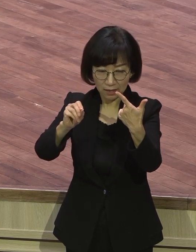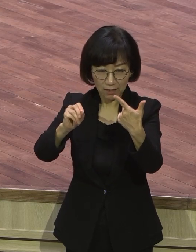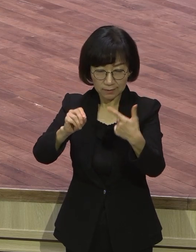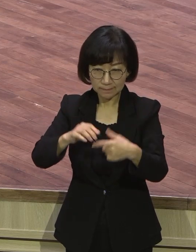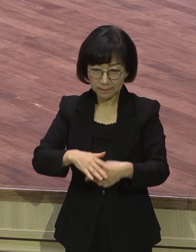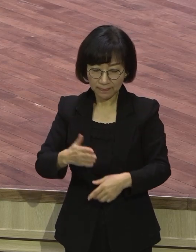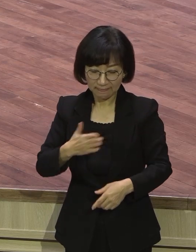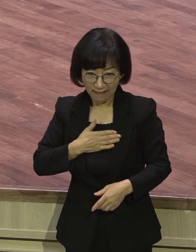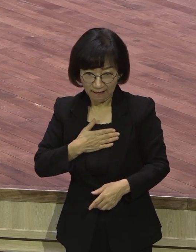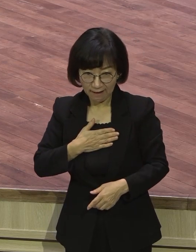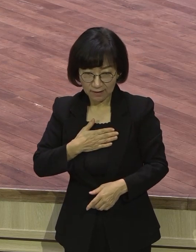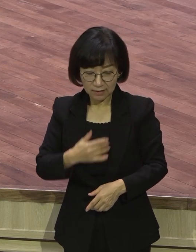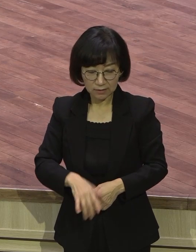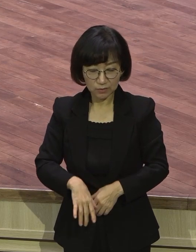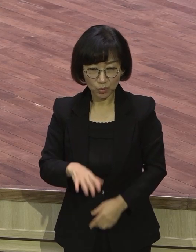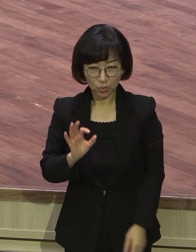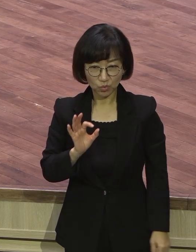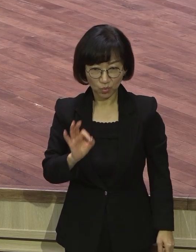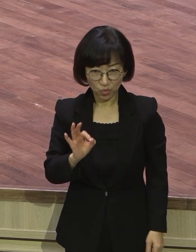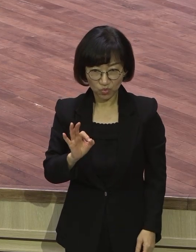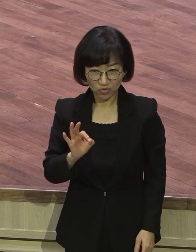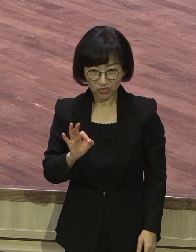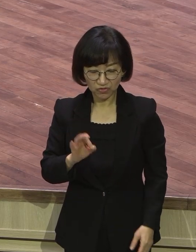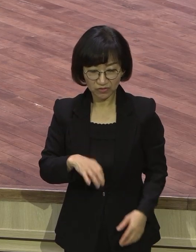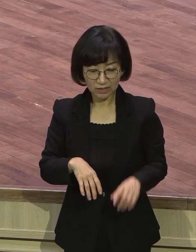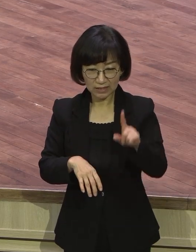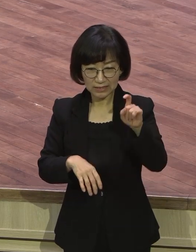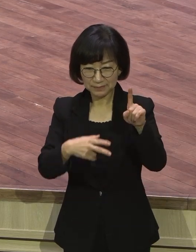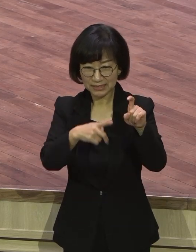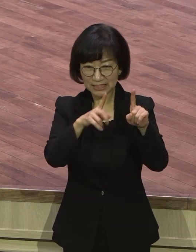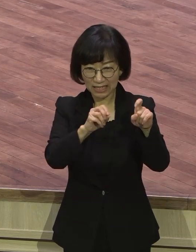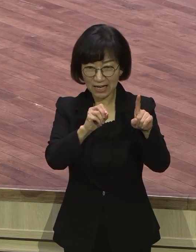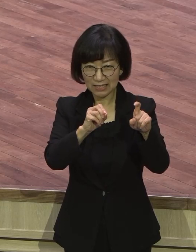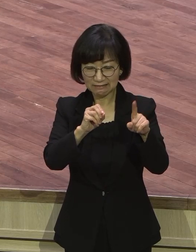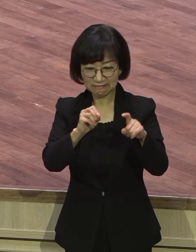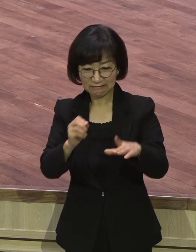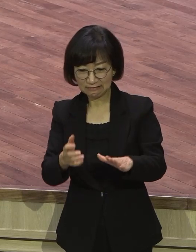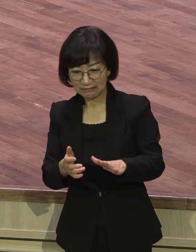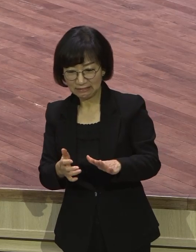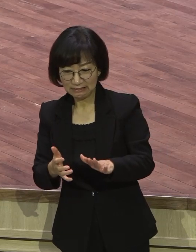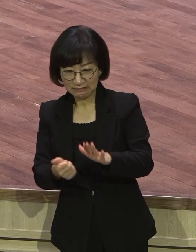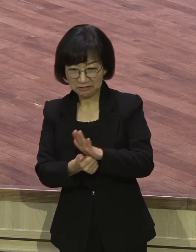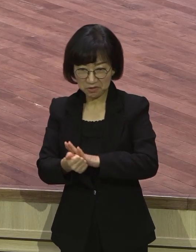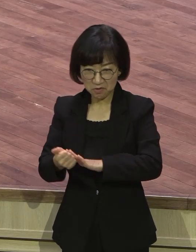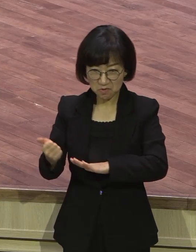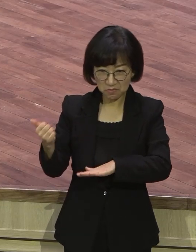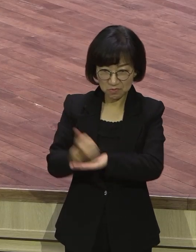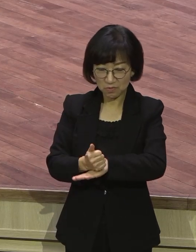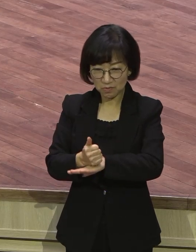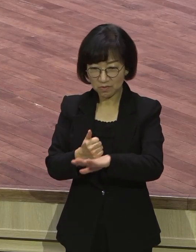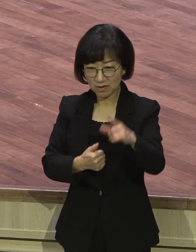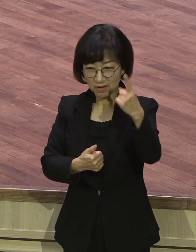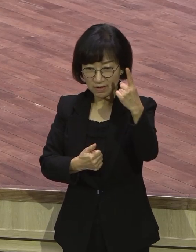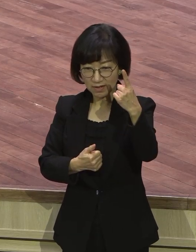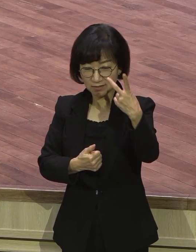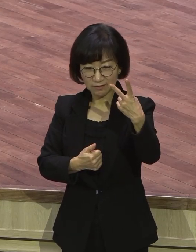물질중심 상세기 11장의 어떻게 하든 수당방법 가리지 않고 성공중심